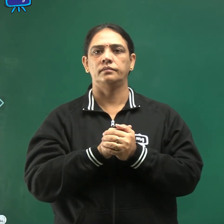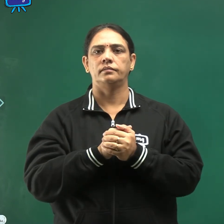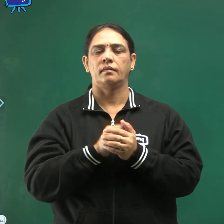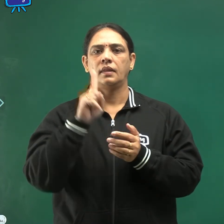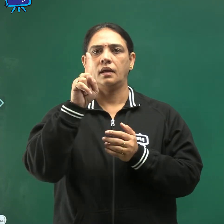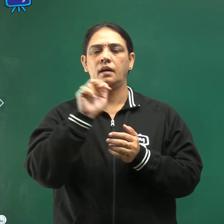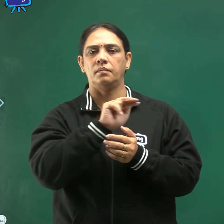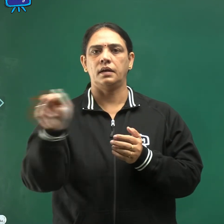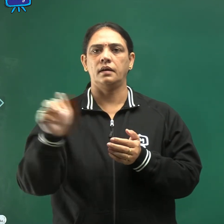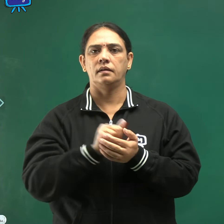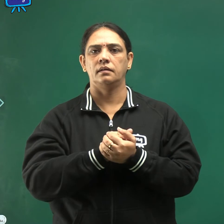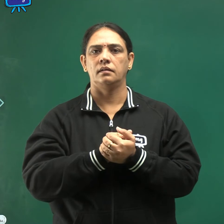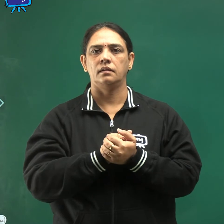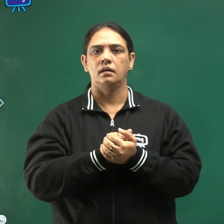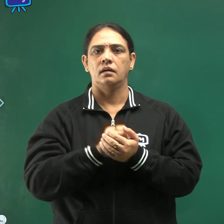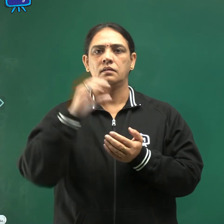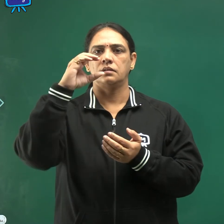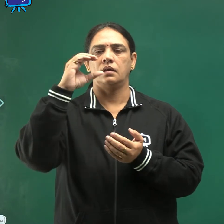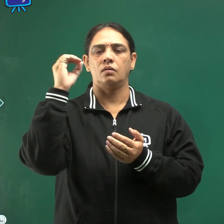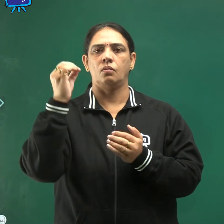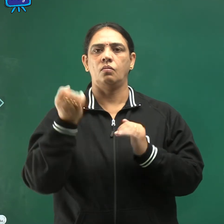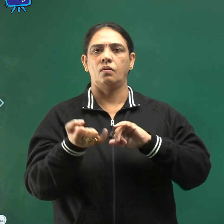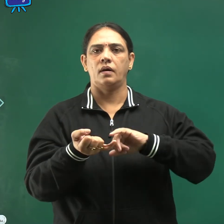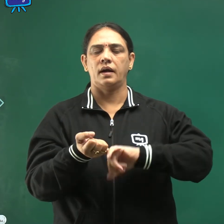1 बटे कॉस थीटा